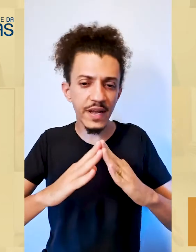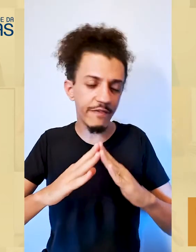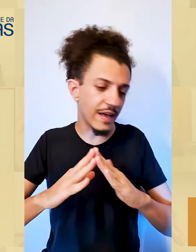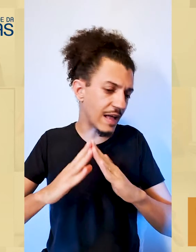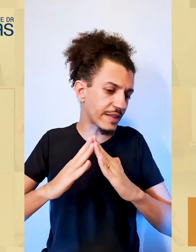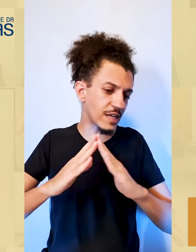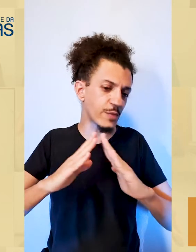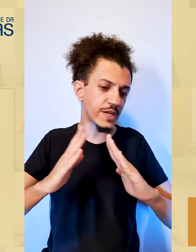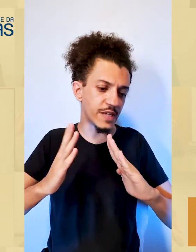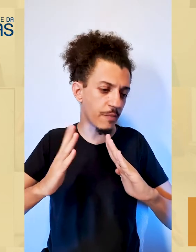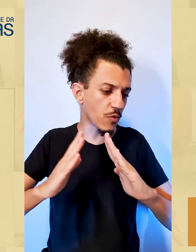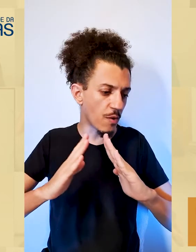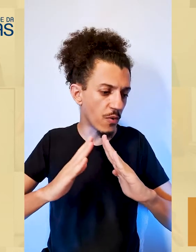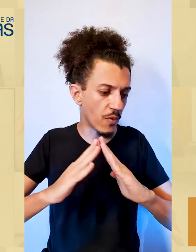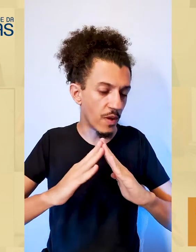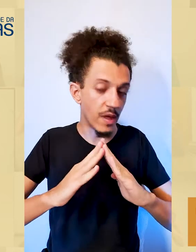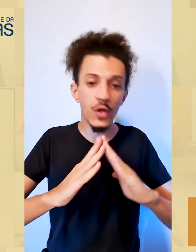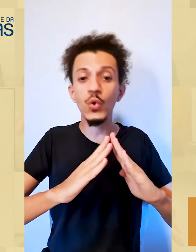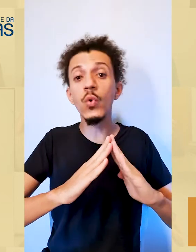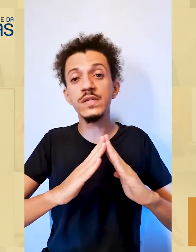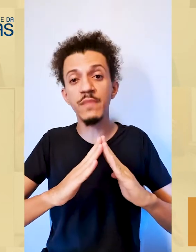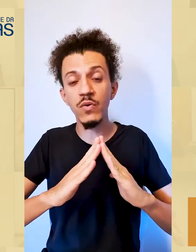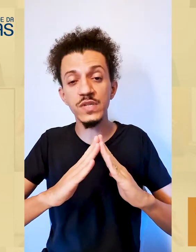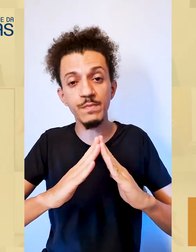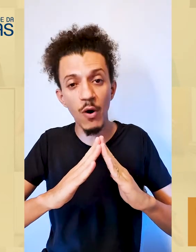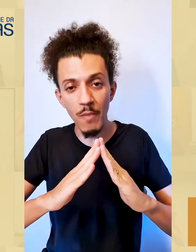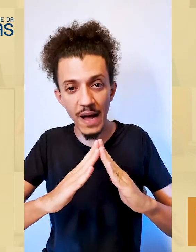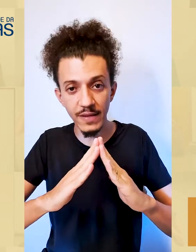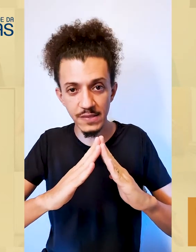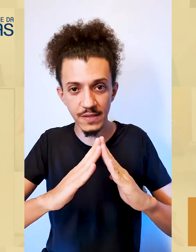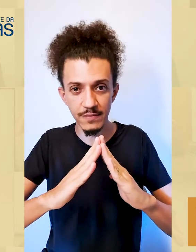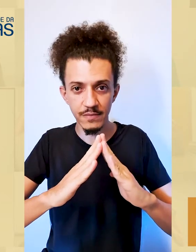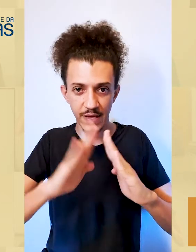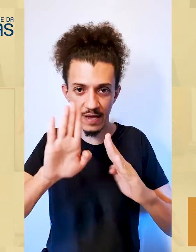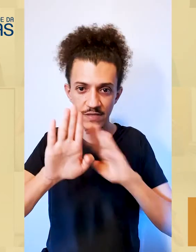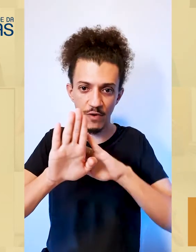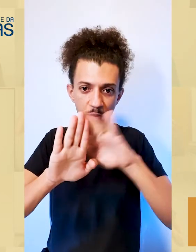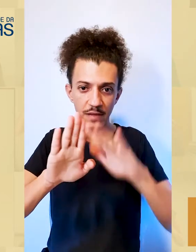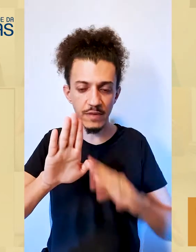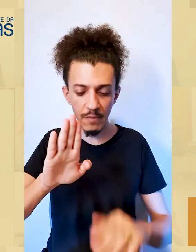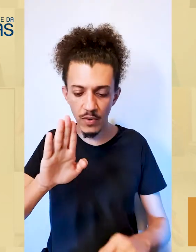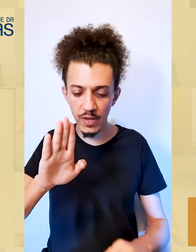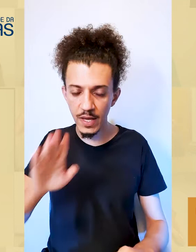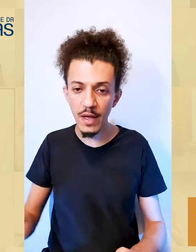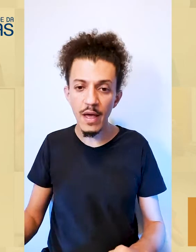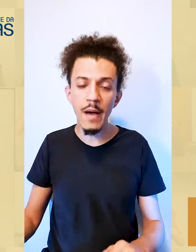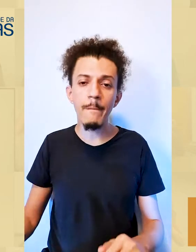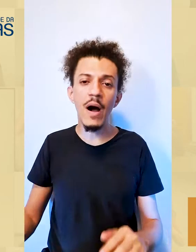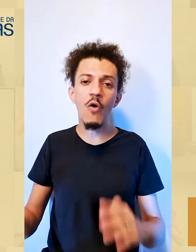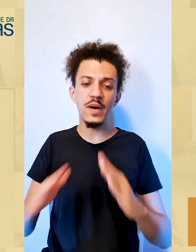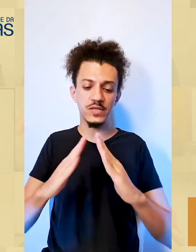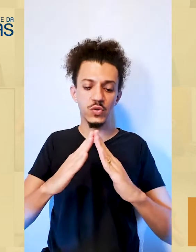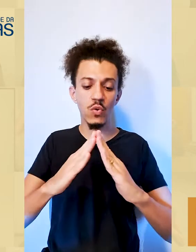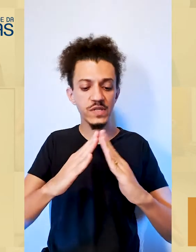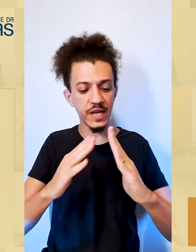eu escrevia lá atrás, por exemplo, como 2 mãos espalmadas, que é esse formato da mão aqui,